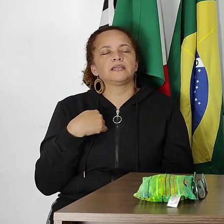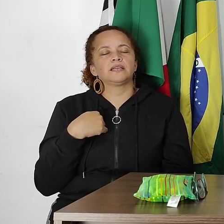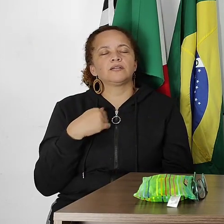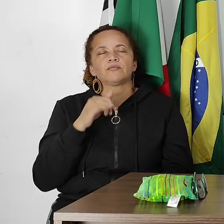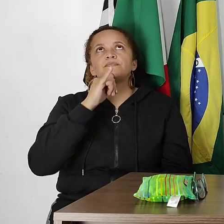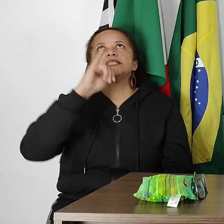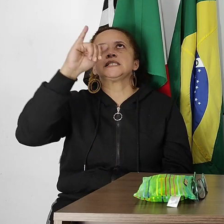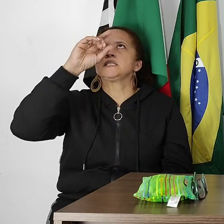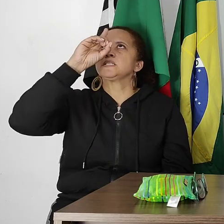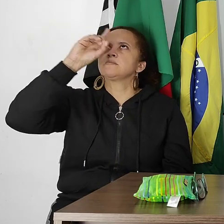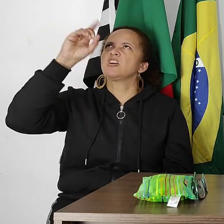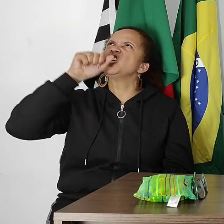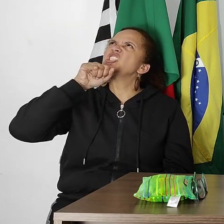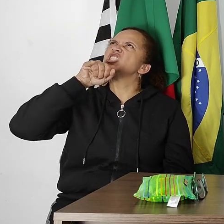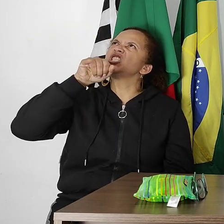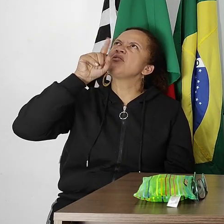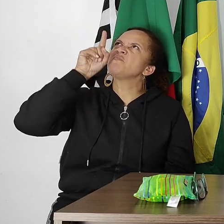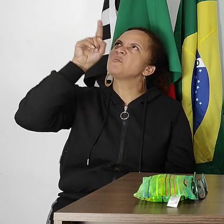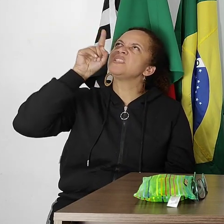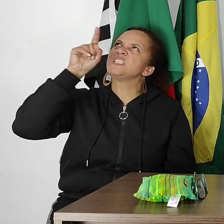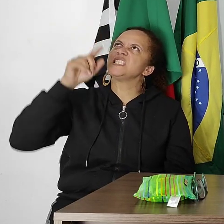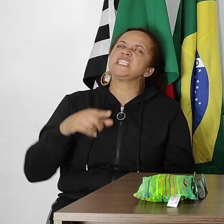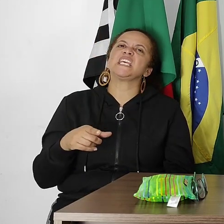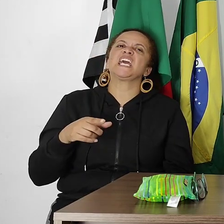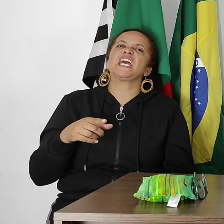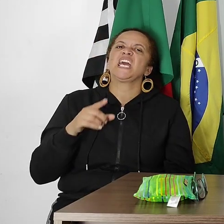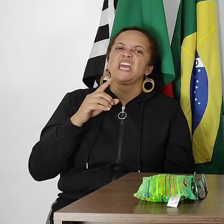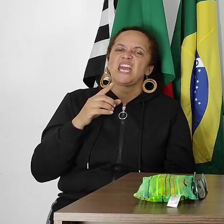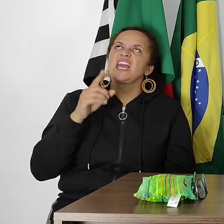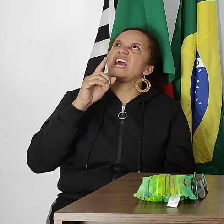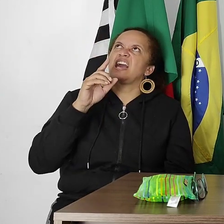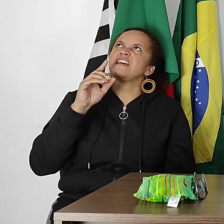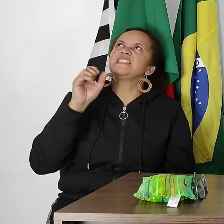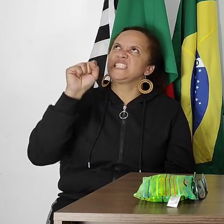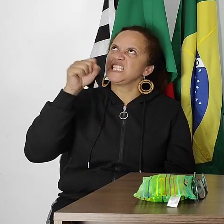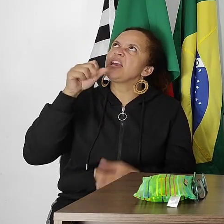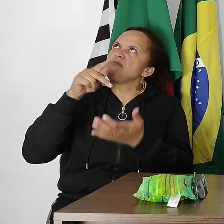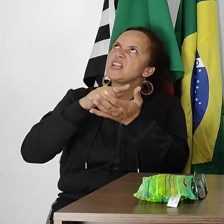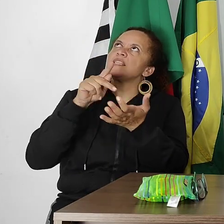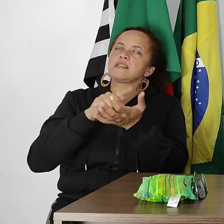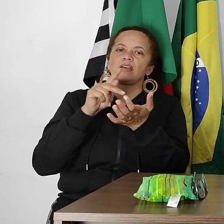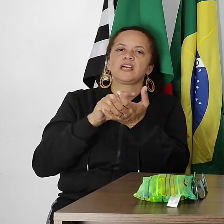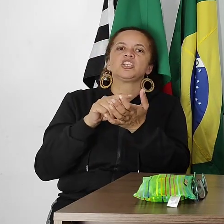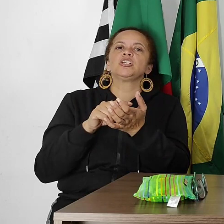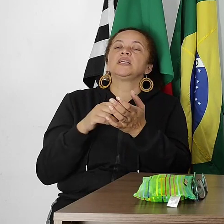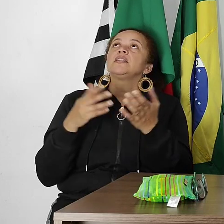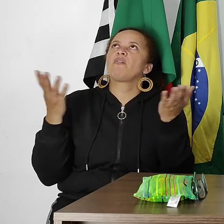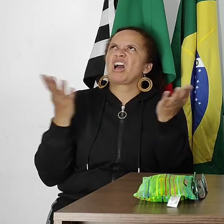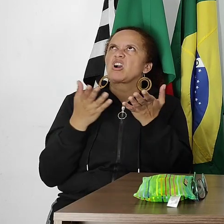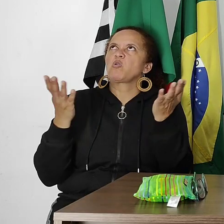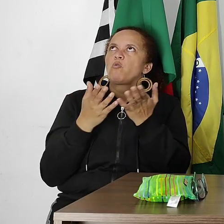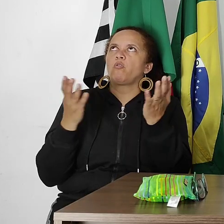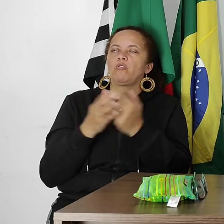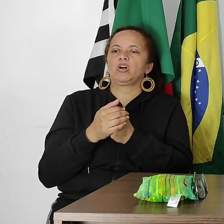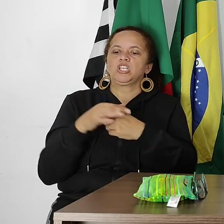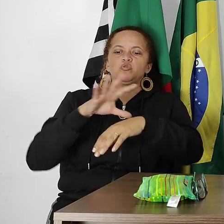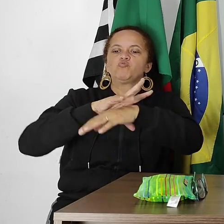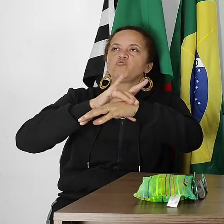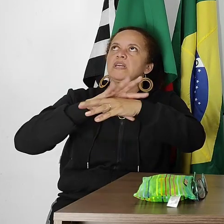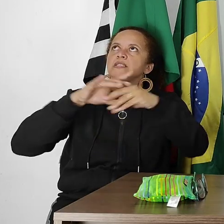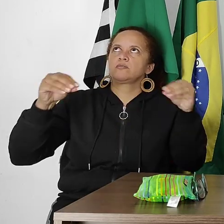comigo, que o Senhor venha me curar hoje. Porque como que eu vou levantar dessa cama tonta, né? Como que eu